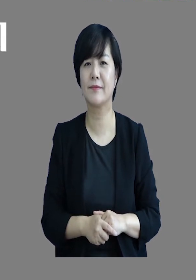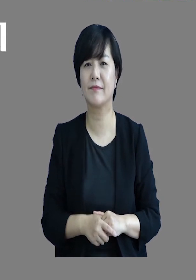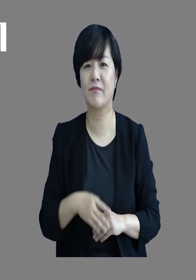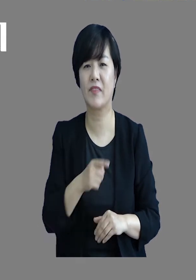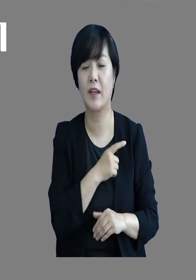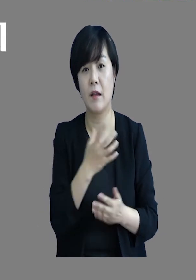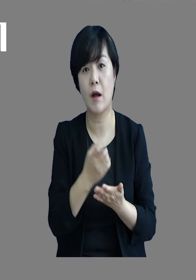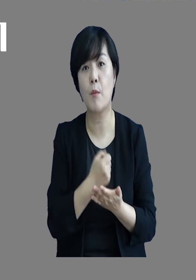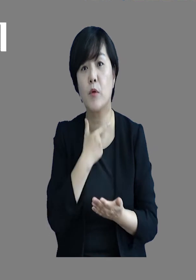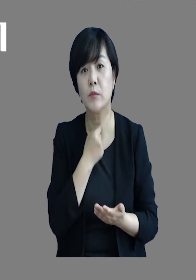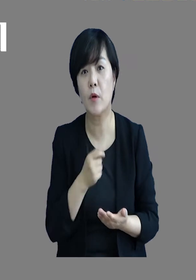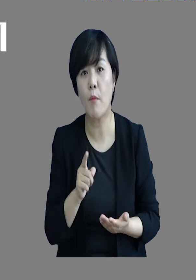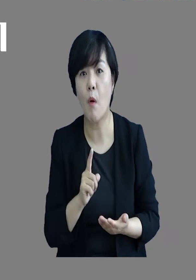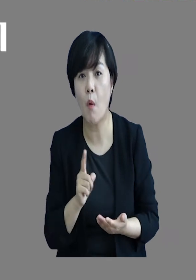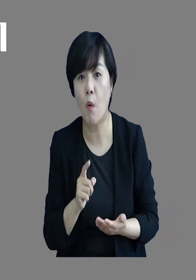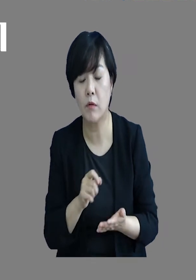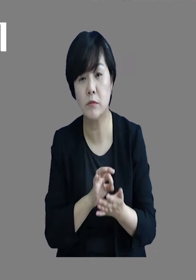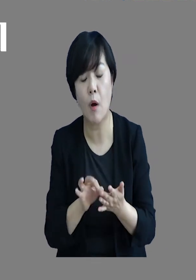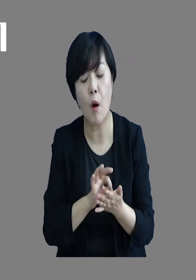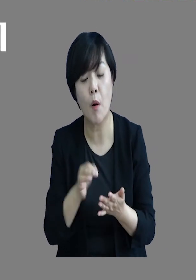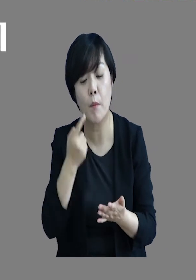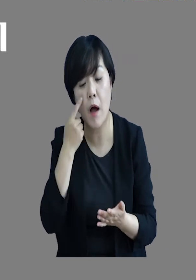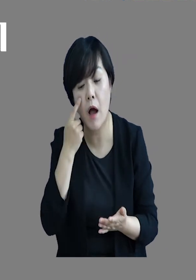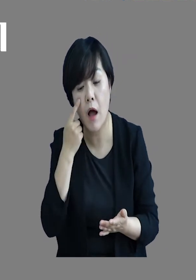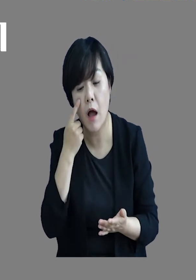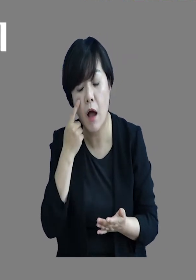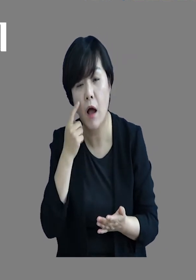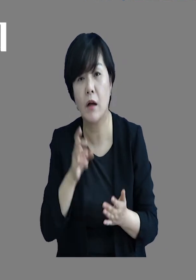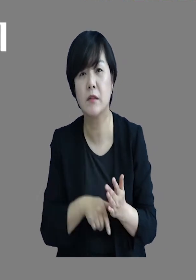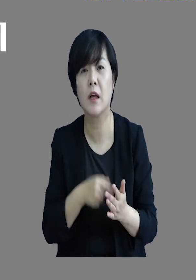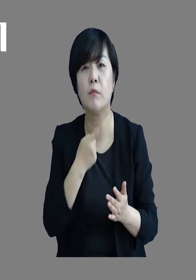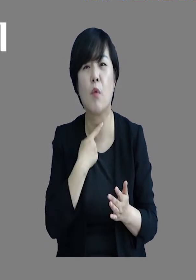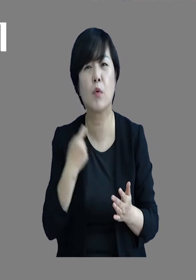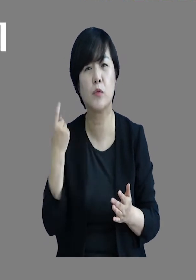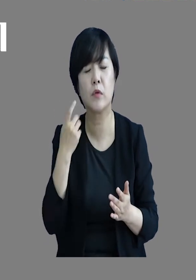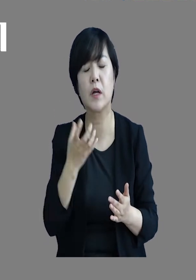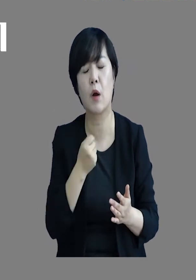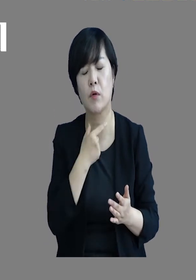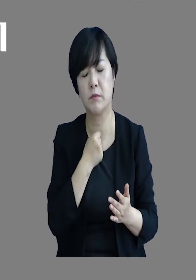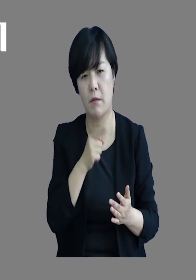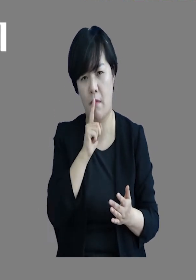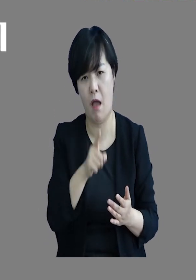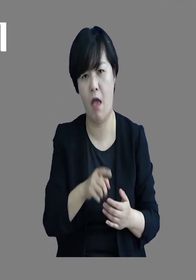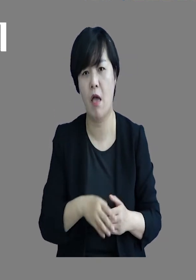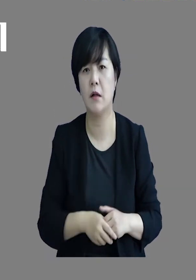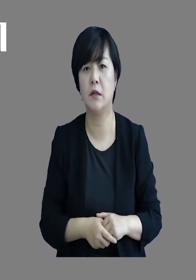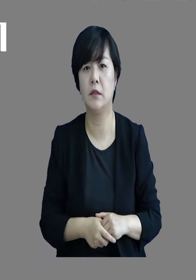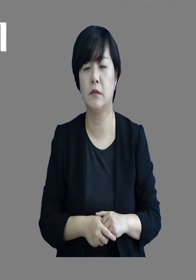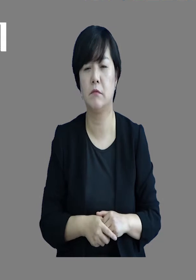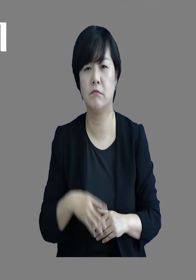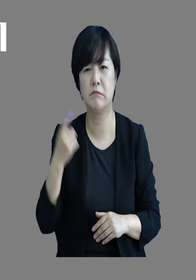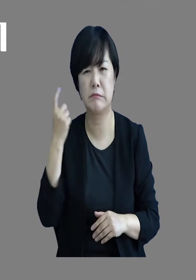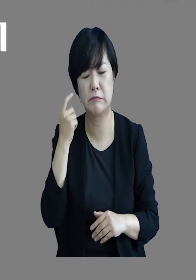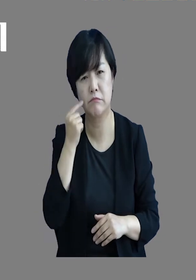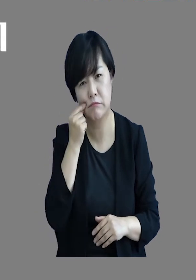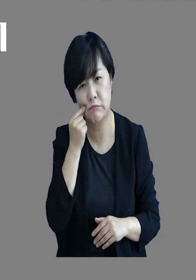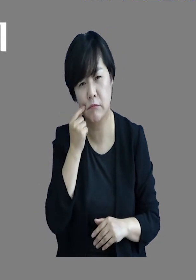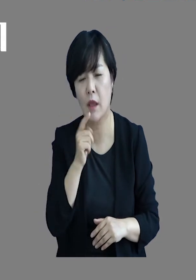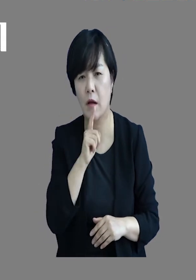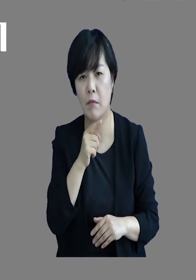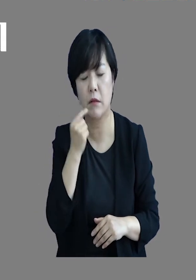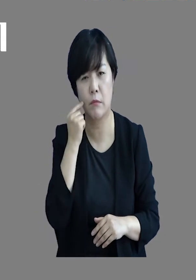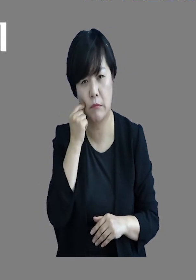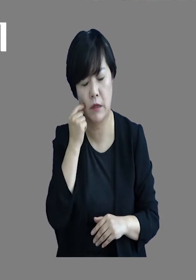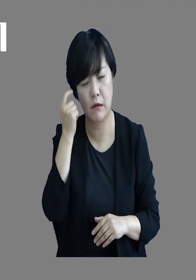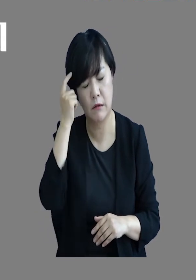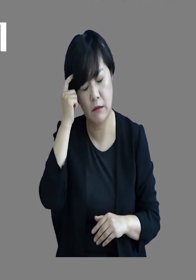가장 갖고 싶은 거 써보라고 할 때 목소리가 갖고 싶다고 했었어요. 듣지도 못하고 말도